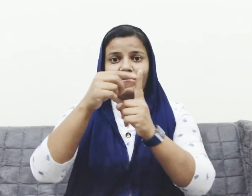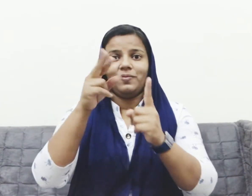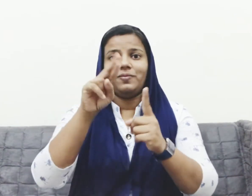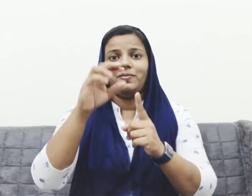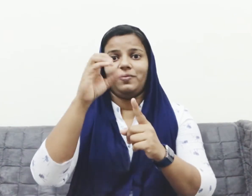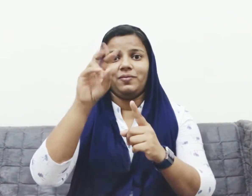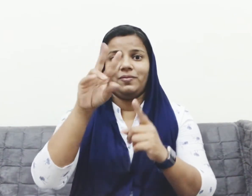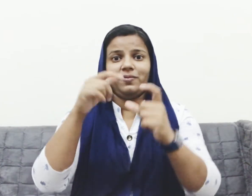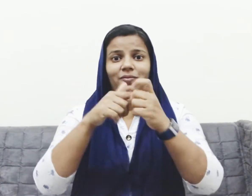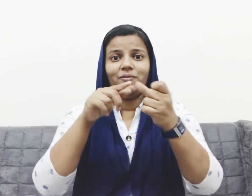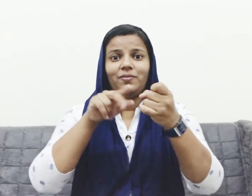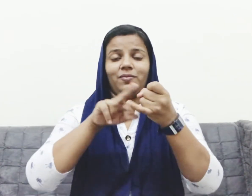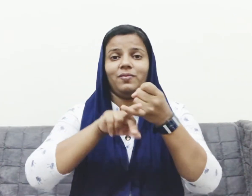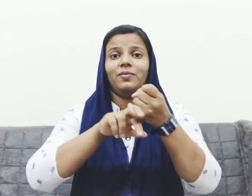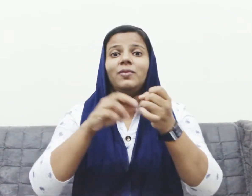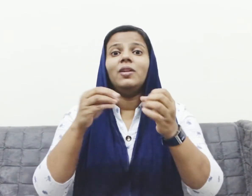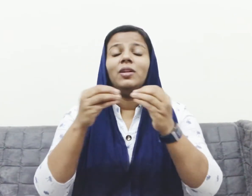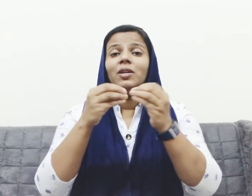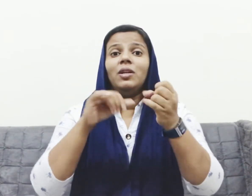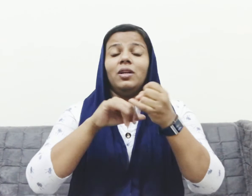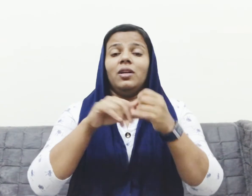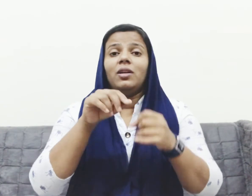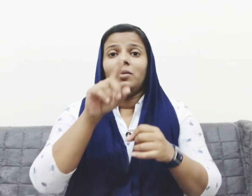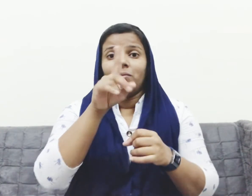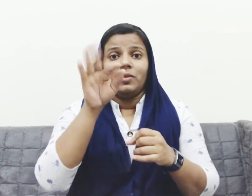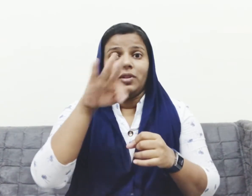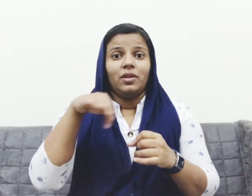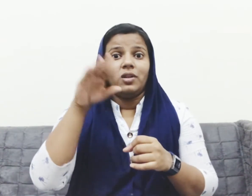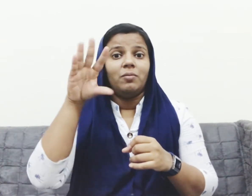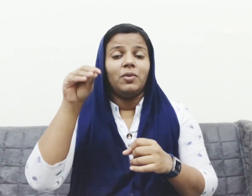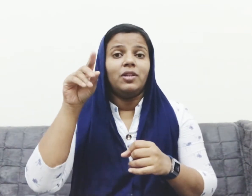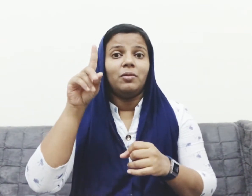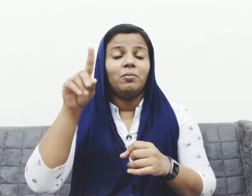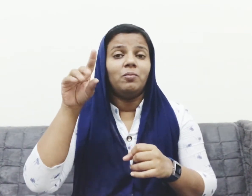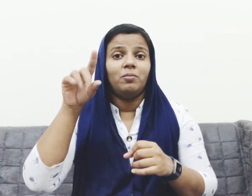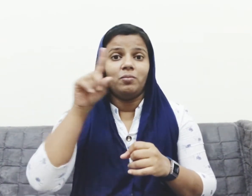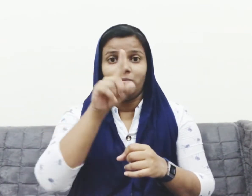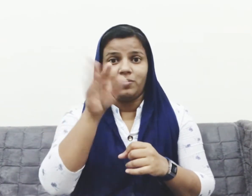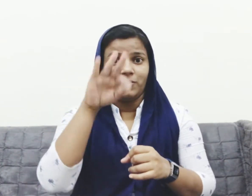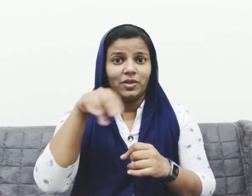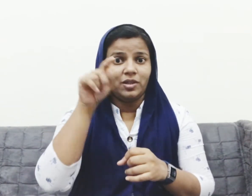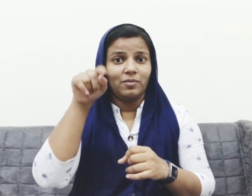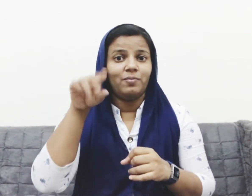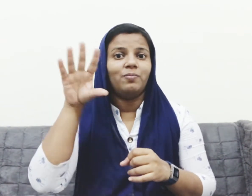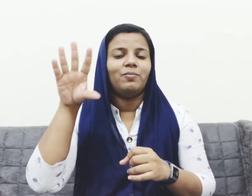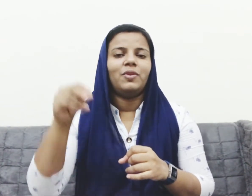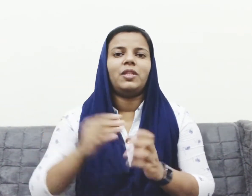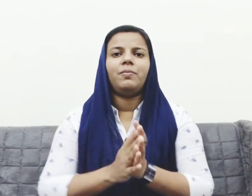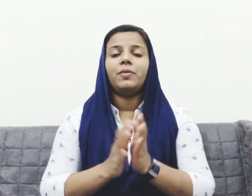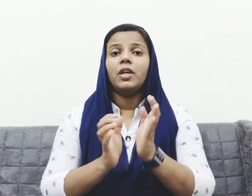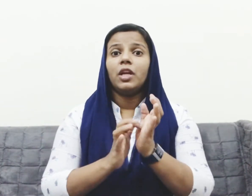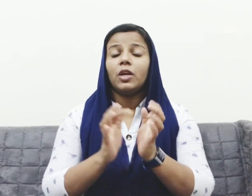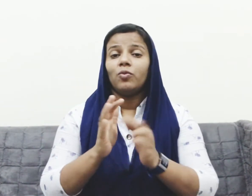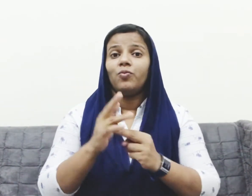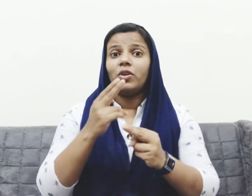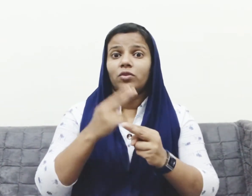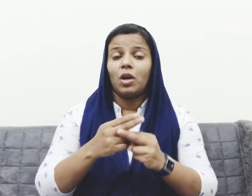സദൃശവാക്യങ്ങൾ 18:10 നമ്മൾ രാവിലെ ചിന്തിക്കുന്നത്, പരിശുദ്ധാത്മാവ് ഏൽപ്പിക്കുന്നത്. യഹോവയുടെ നാമം